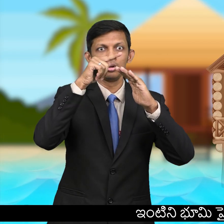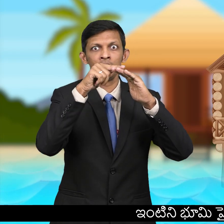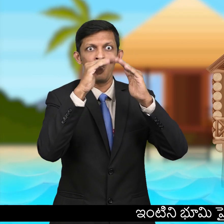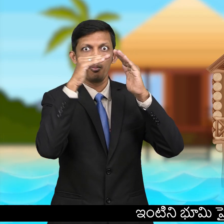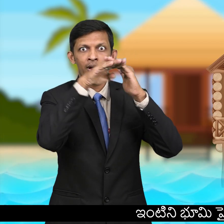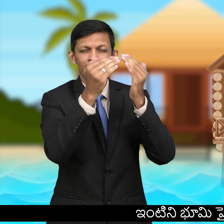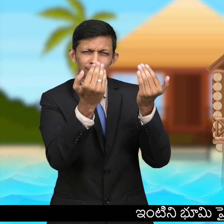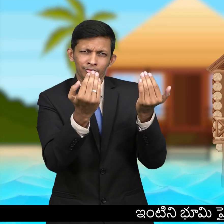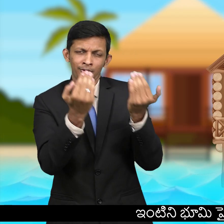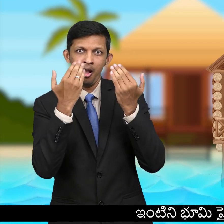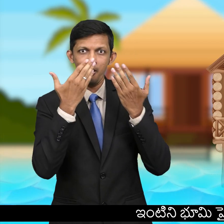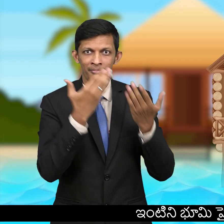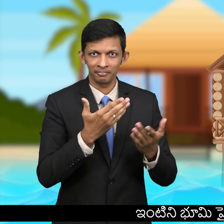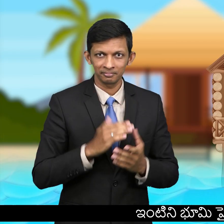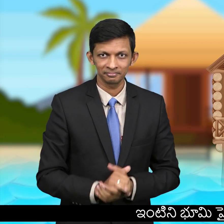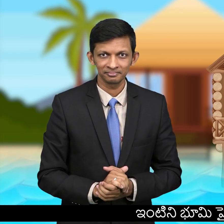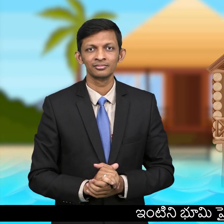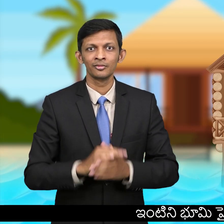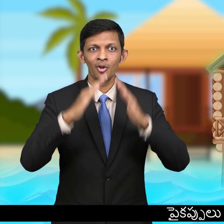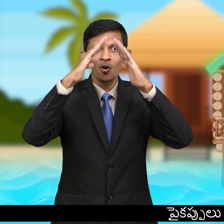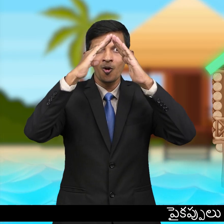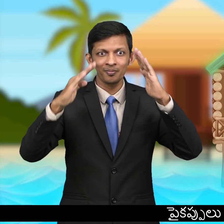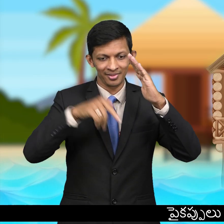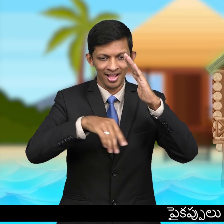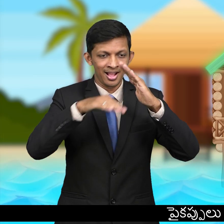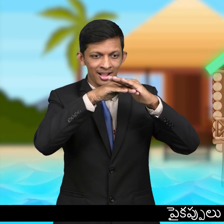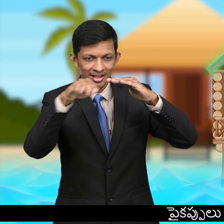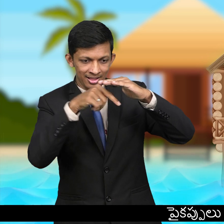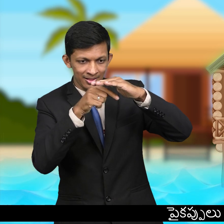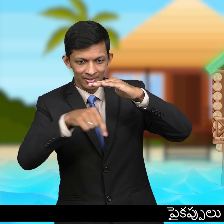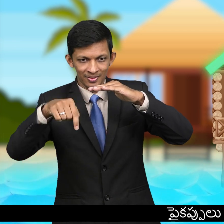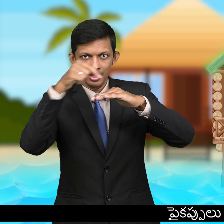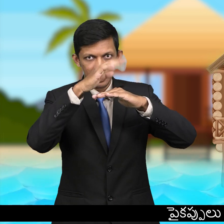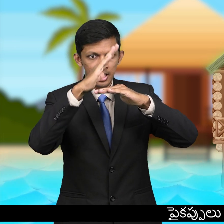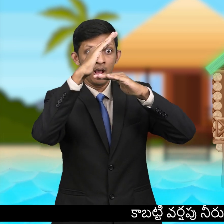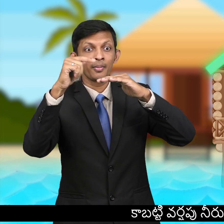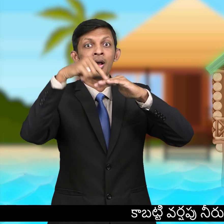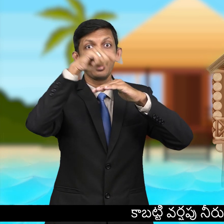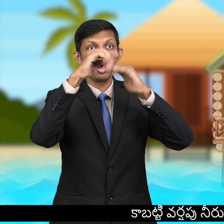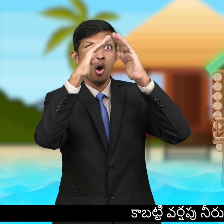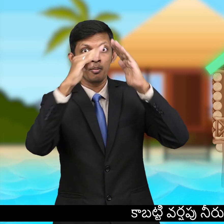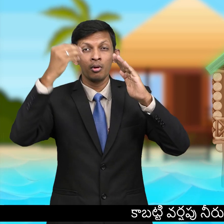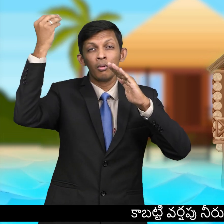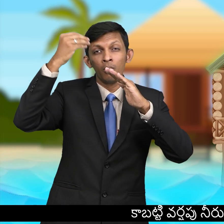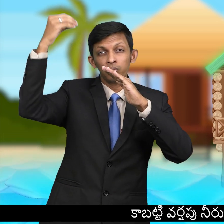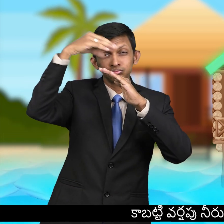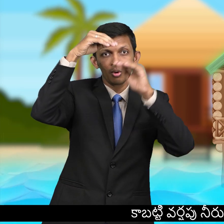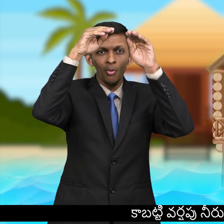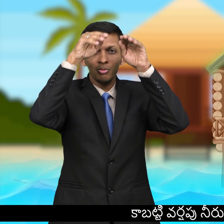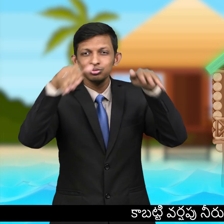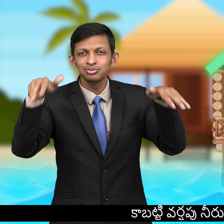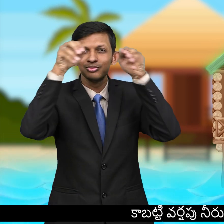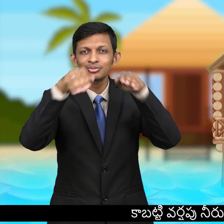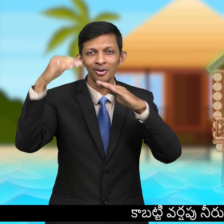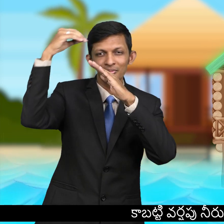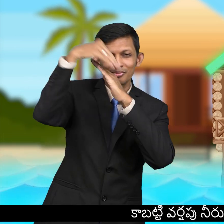ఇంటిని భూమిపైన ఎత్తుగా ఉంచుతాయి. పైకప్పులు వాలుగా ఉంటాయి కాబట్టి వర్షపు నీరు